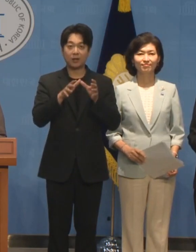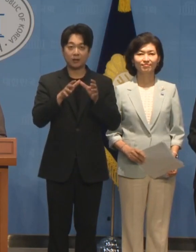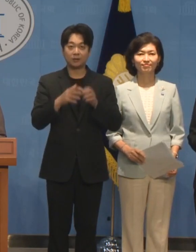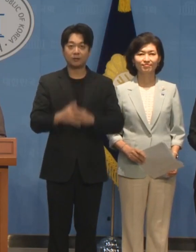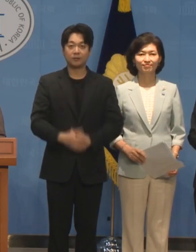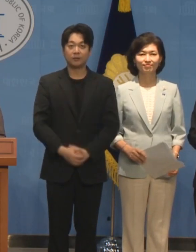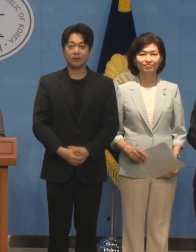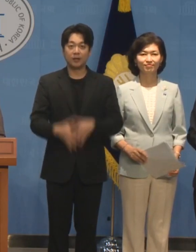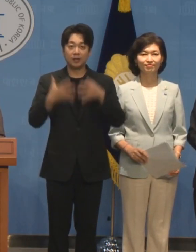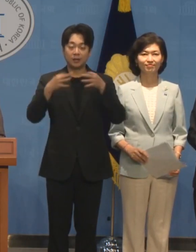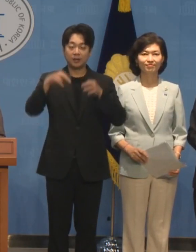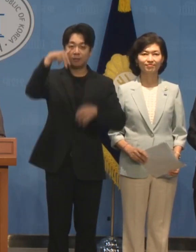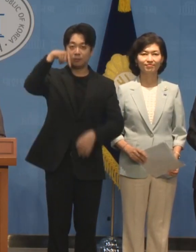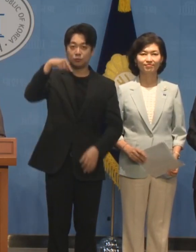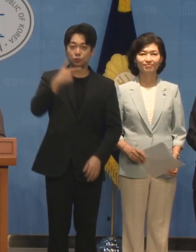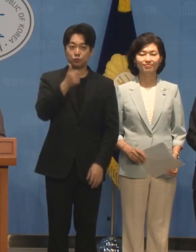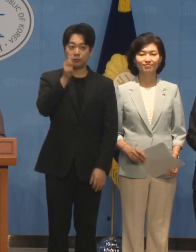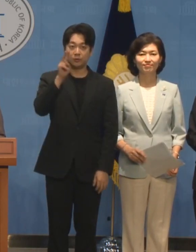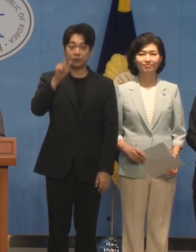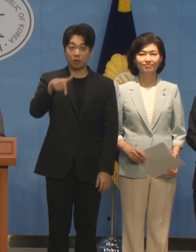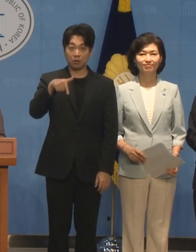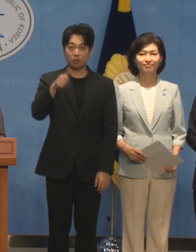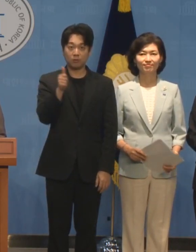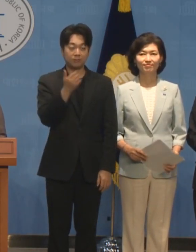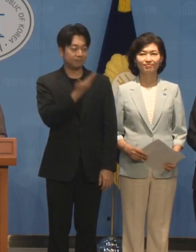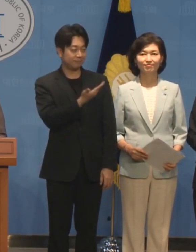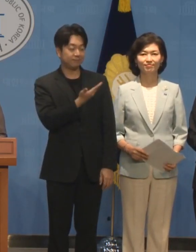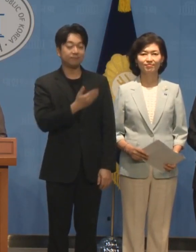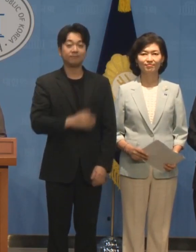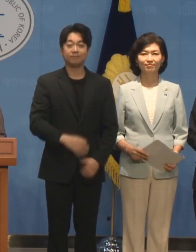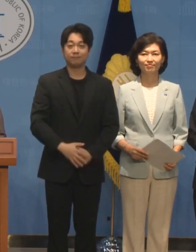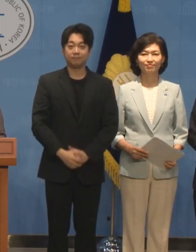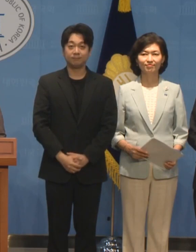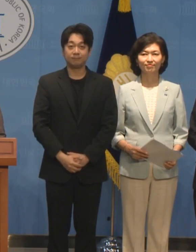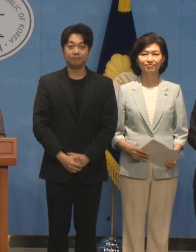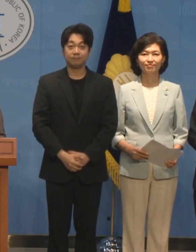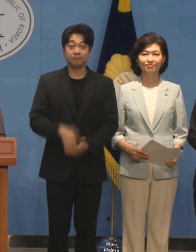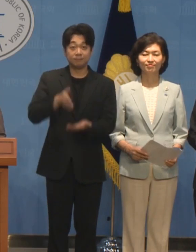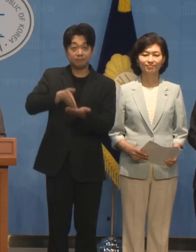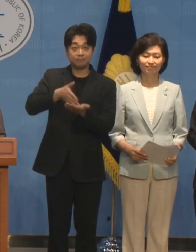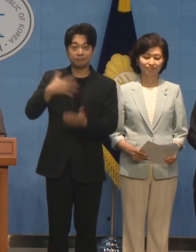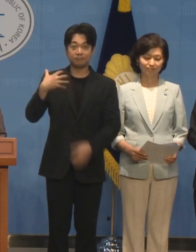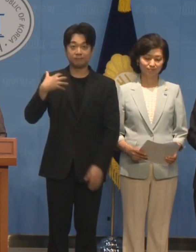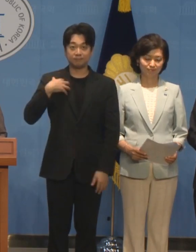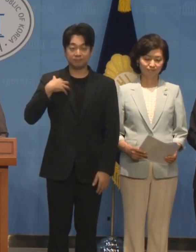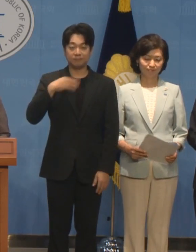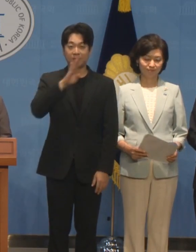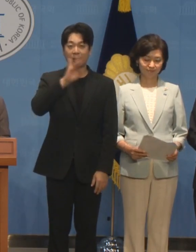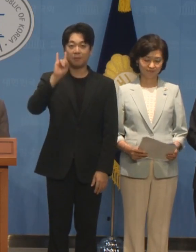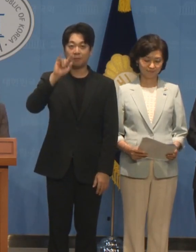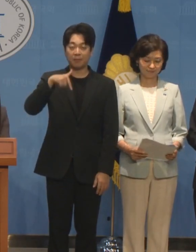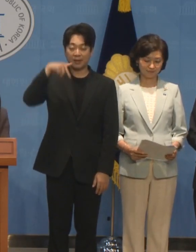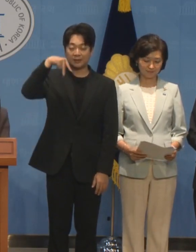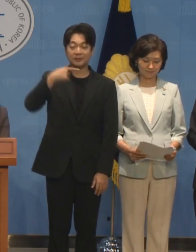의원 김준혁 의원님 참석하셨습니다. 네, 저는 더불어민주당 교육위 의원 백승아입니다.